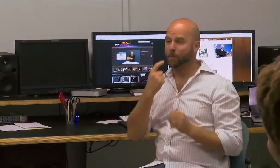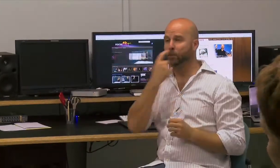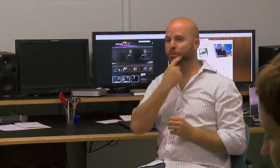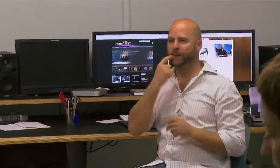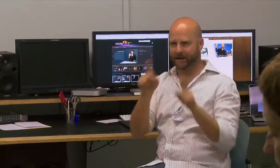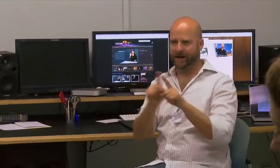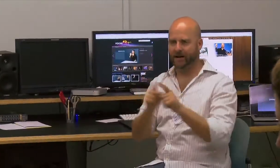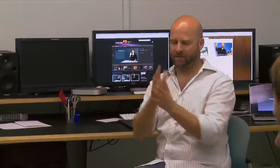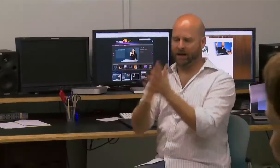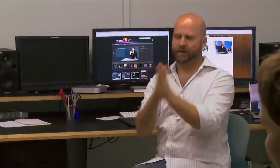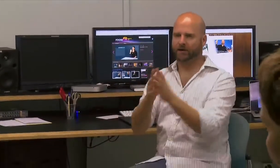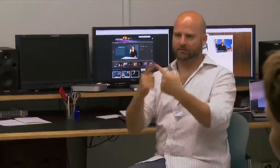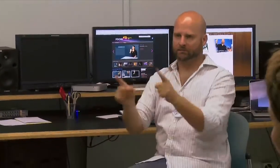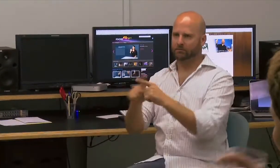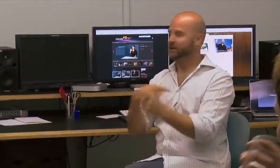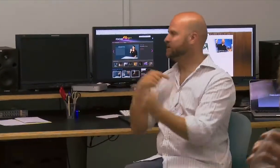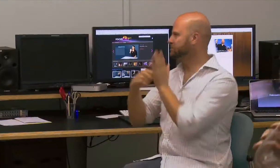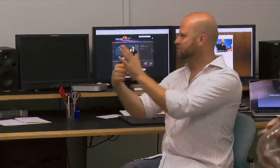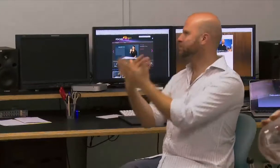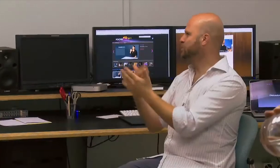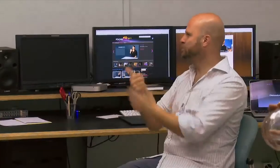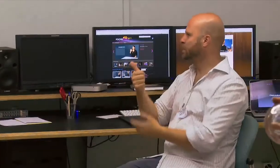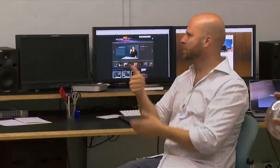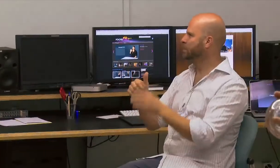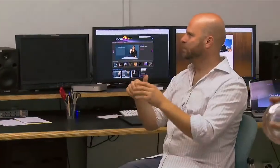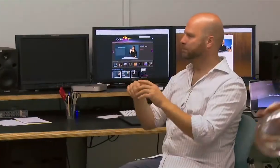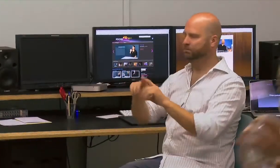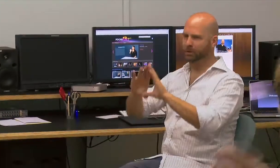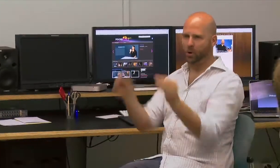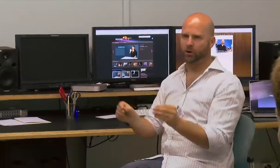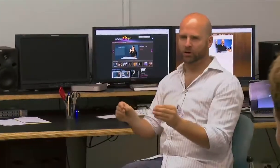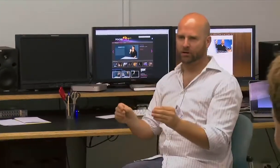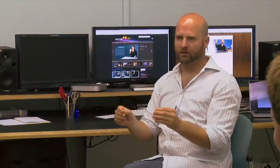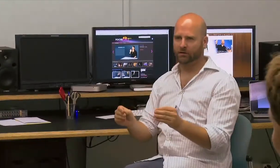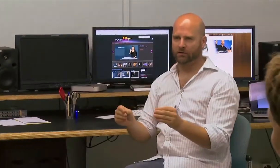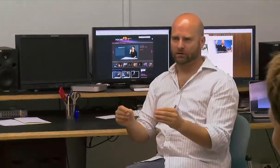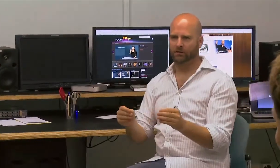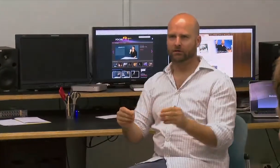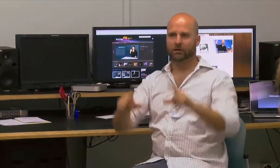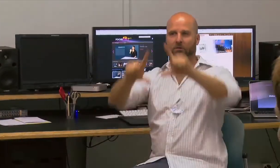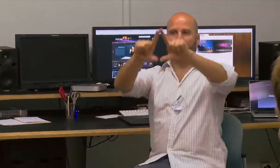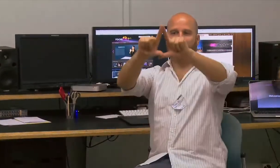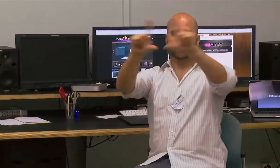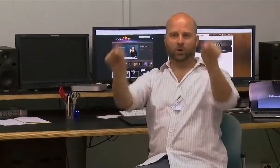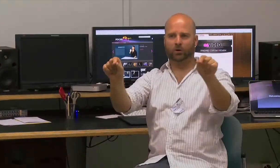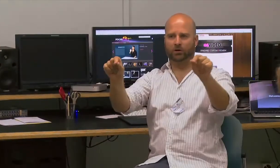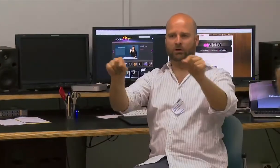keine Kommunikationsprobleme. Also das Mundbild bleibt auch gleich und zum Beispiel Brot.